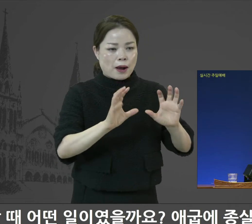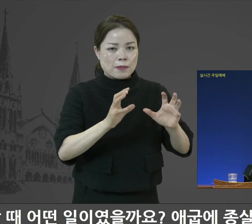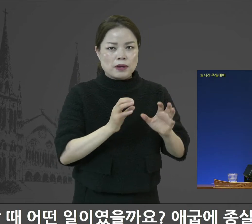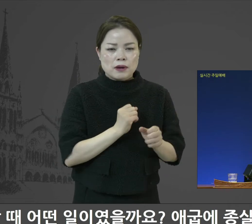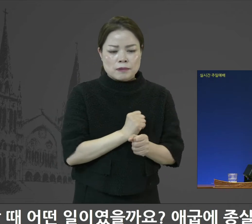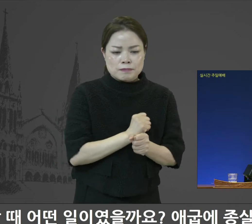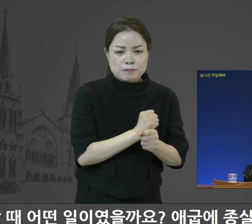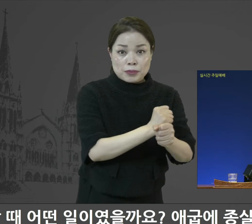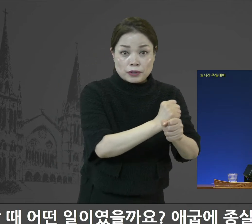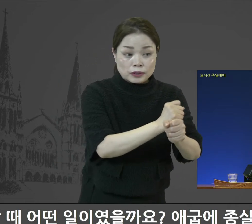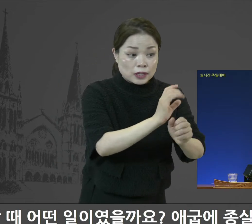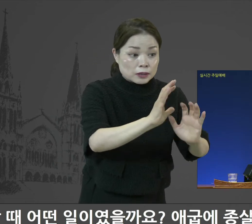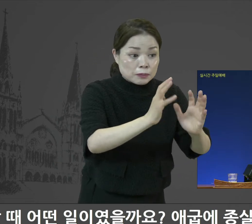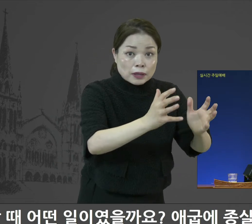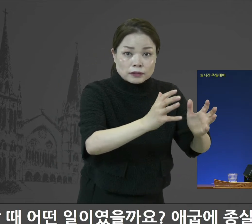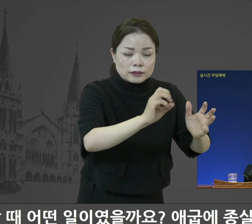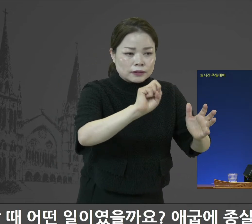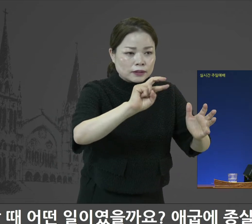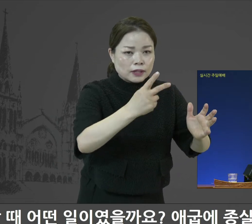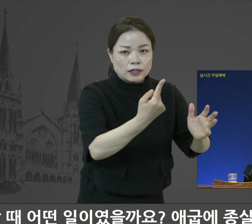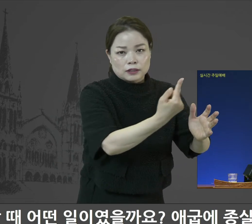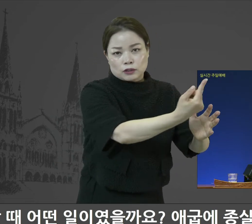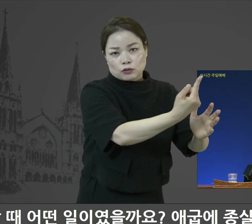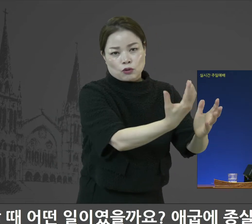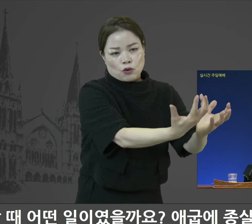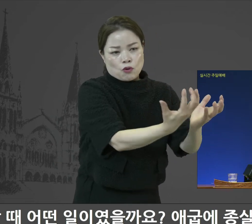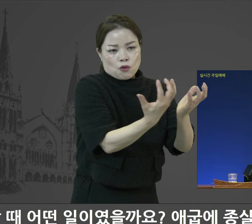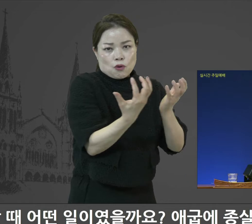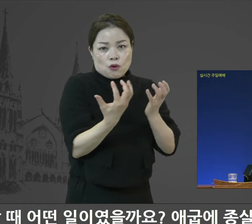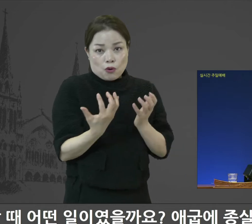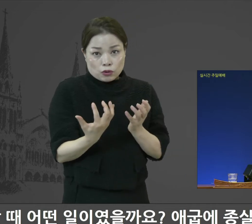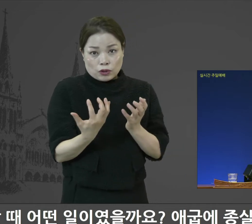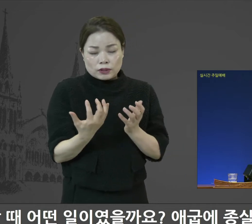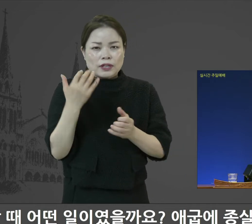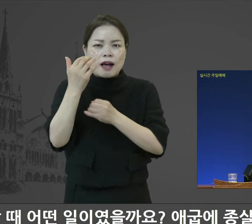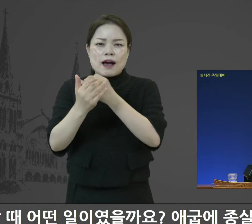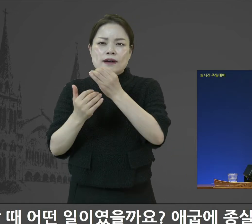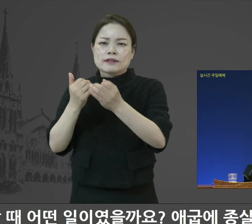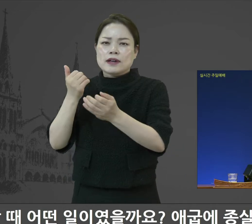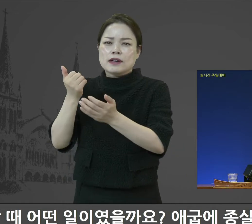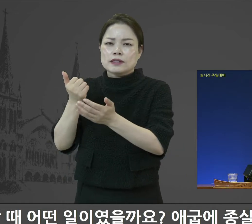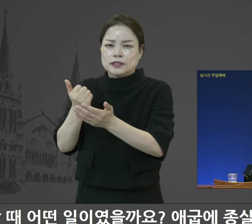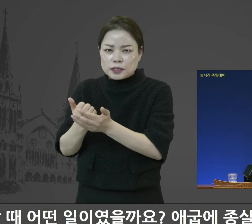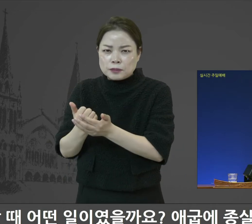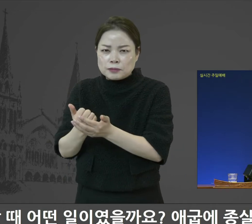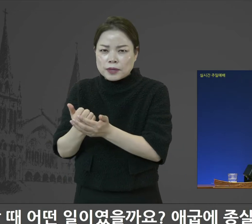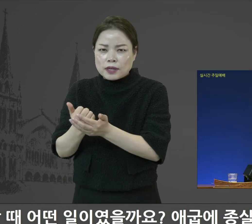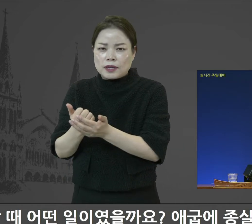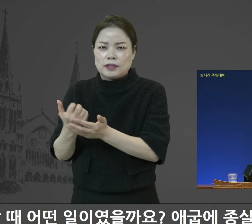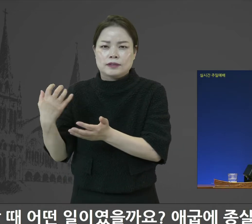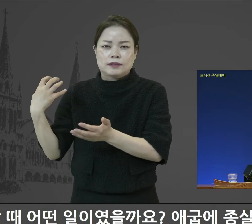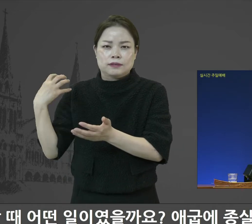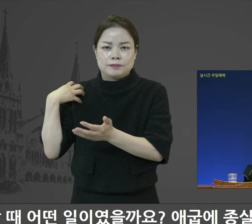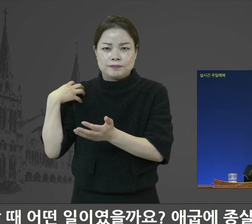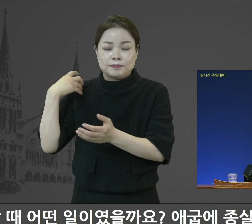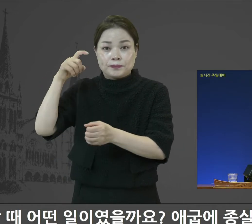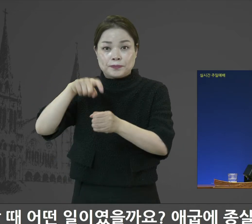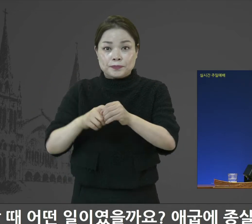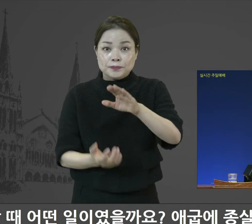끌려갔을 때 그 백성을 다시 예루살렘으로 돌아오게 하신 그 하나님의 역사, 큰일이라고 표현하는